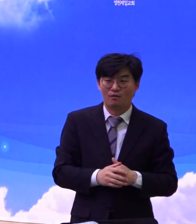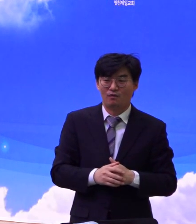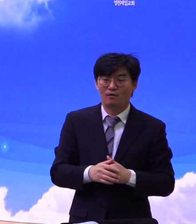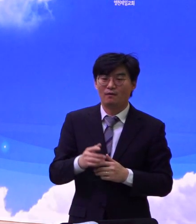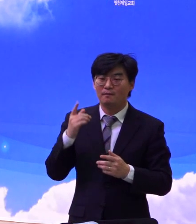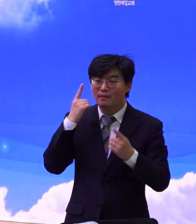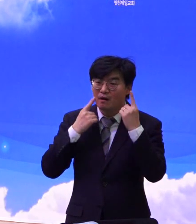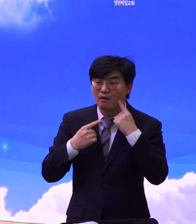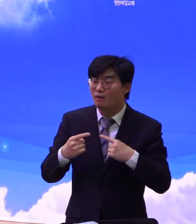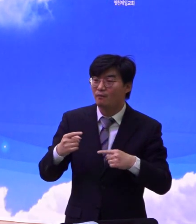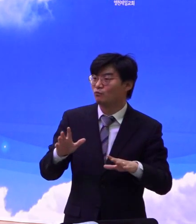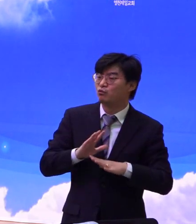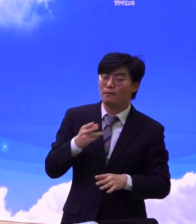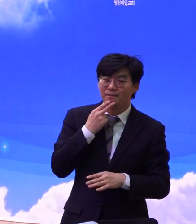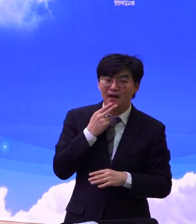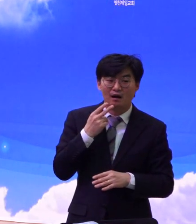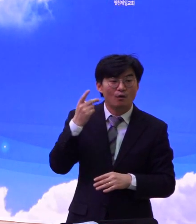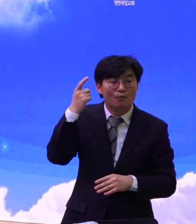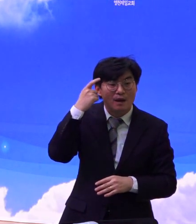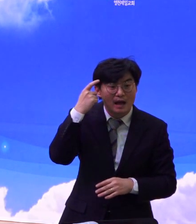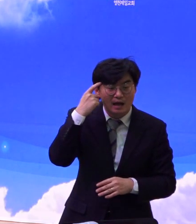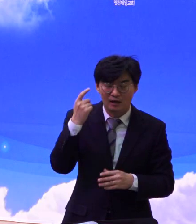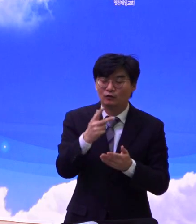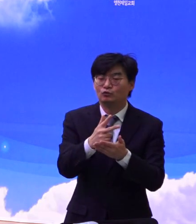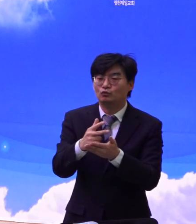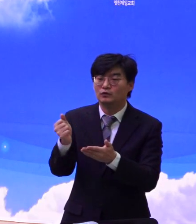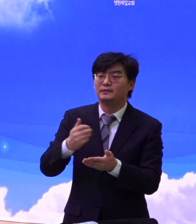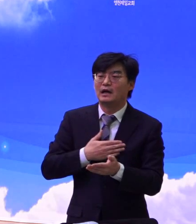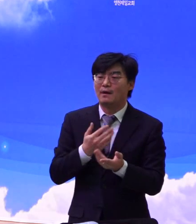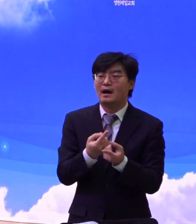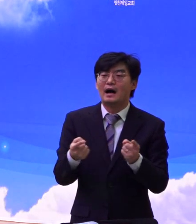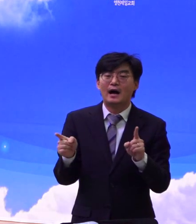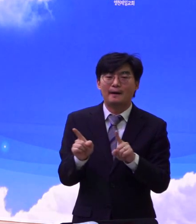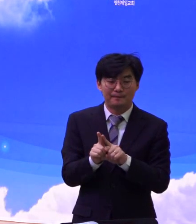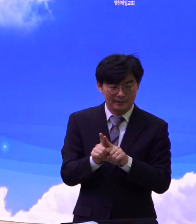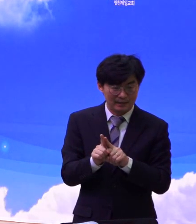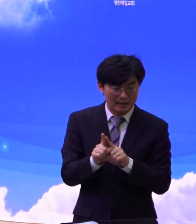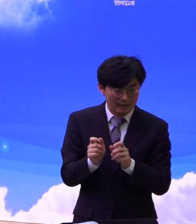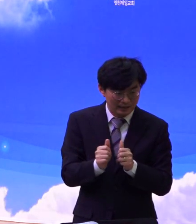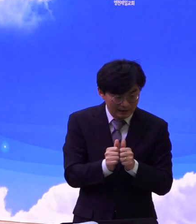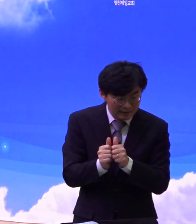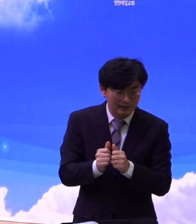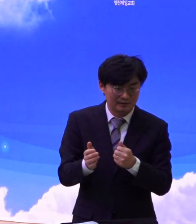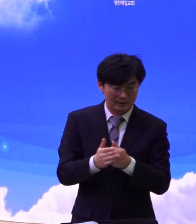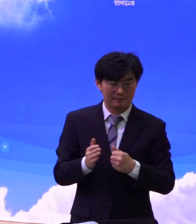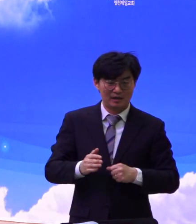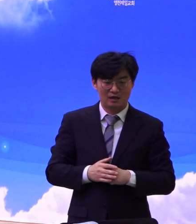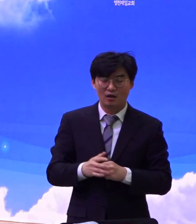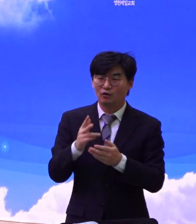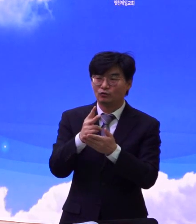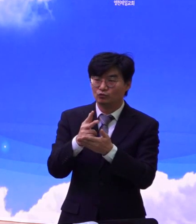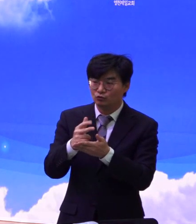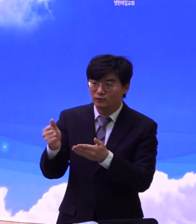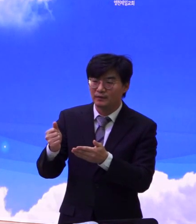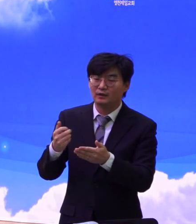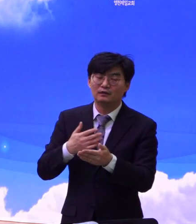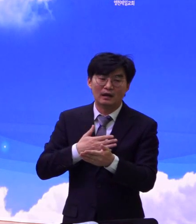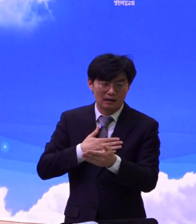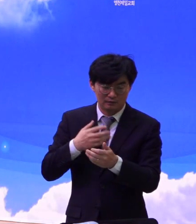것은 주께서 나와 함께 하시니라. 주의 지팡이와 막대기가